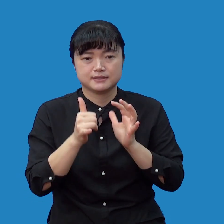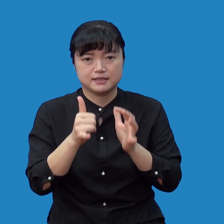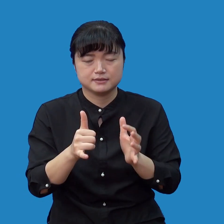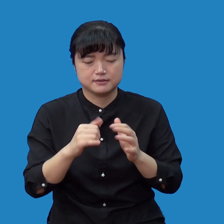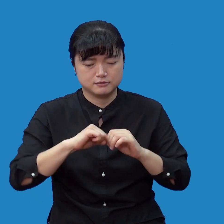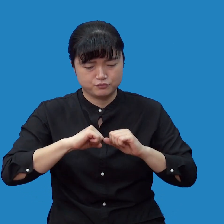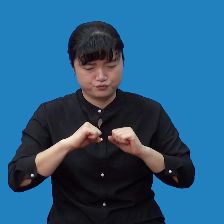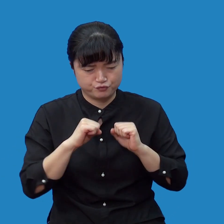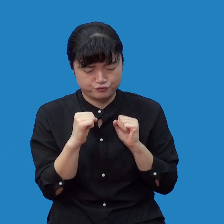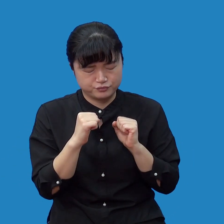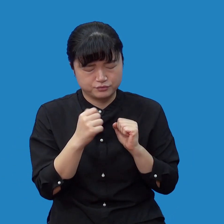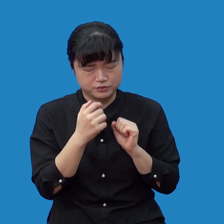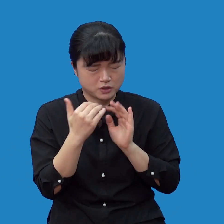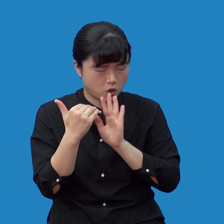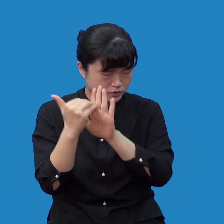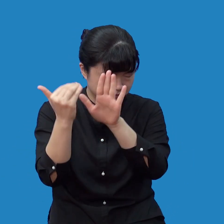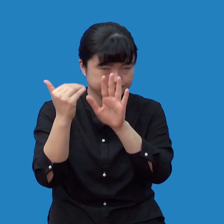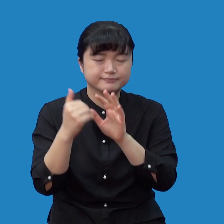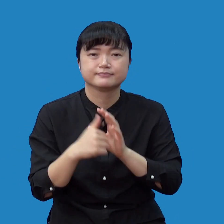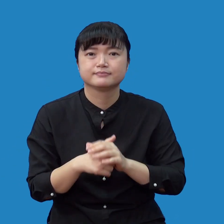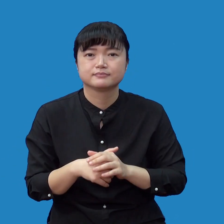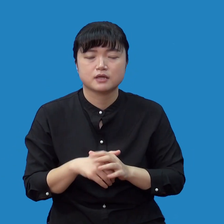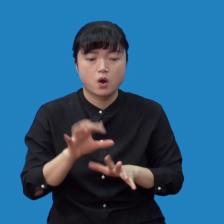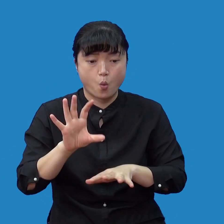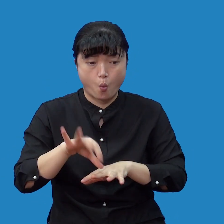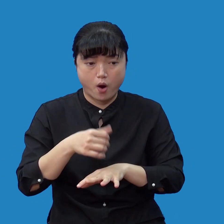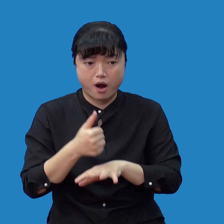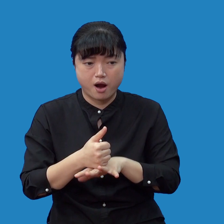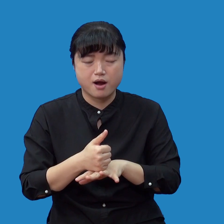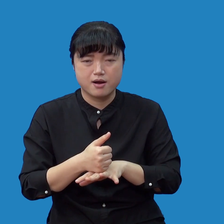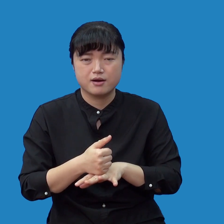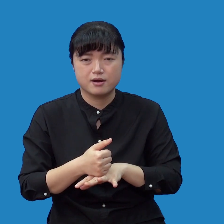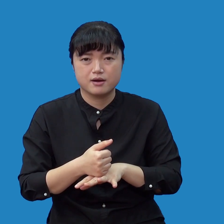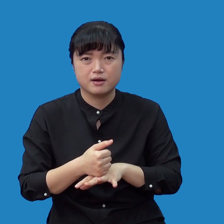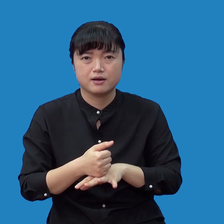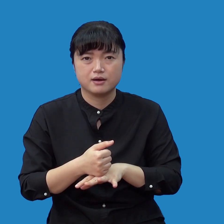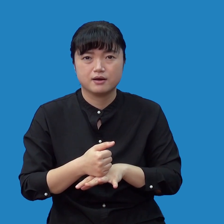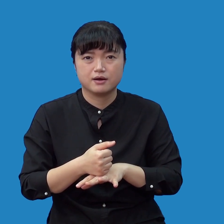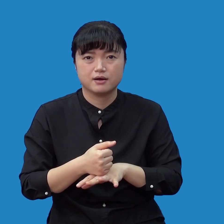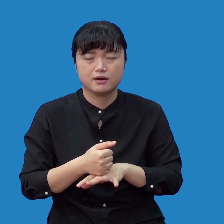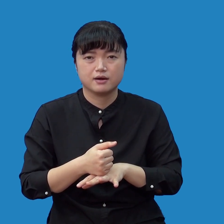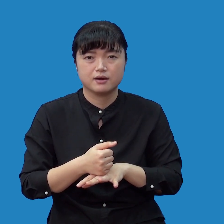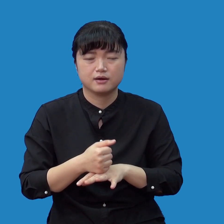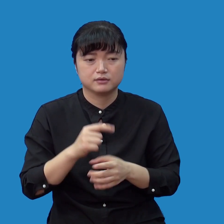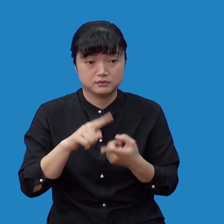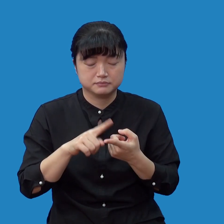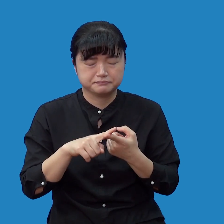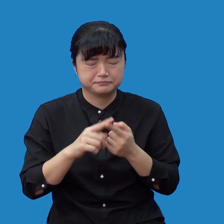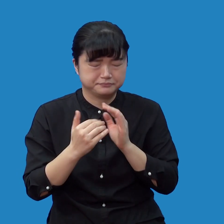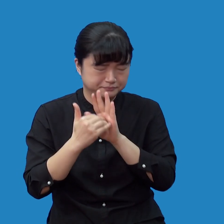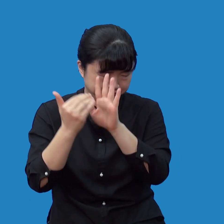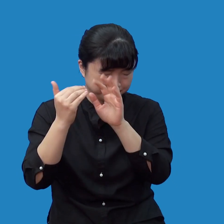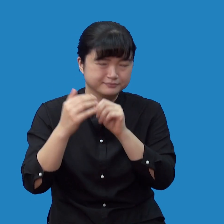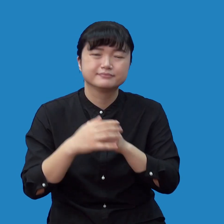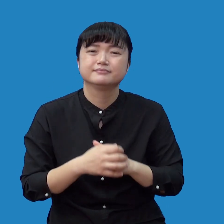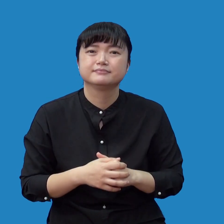거절한다. 왕의 명령을 거부한 그 부모의 믿음을 모세는 그대로 전수받습니다.